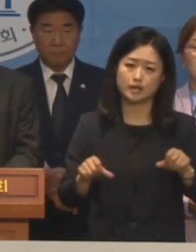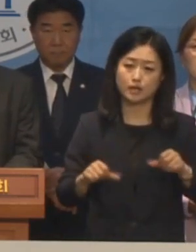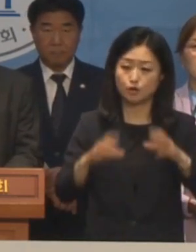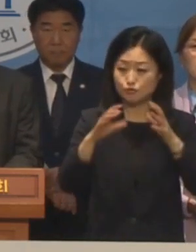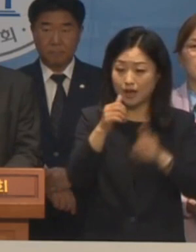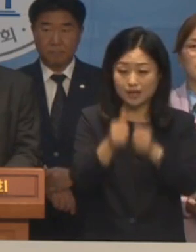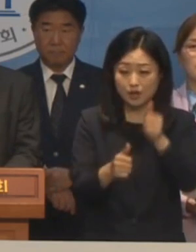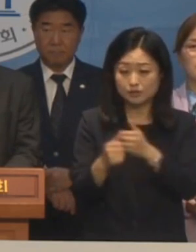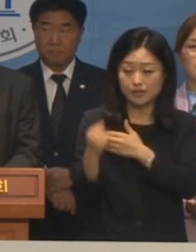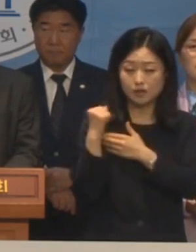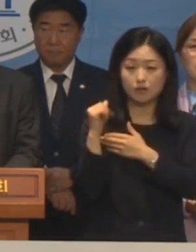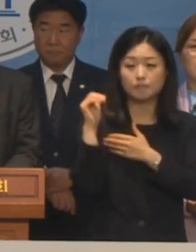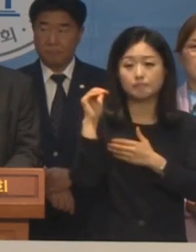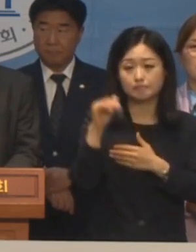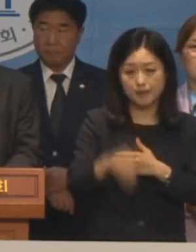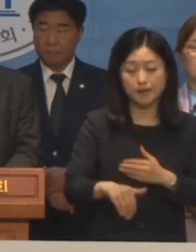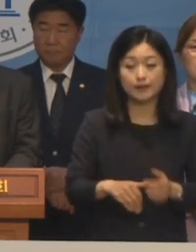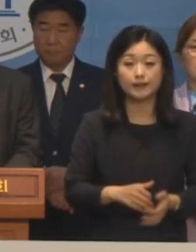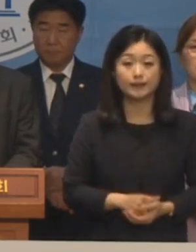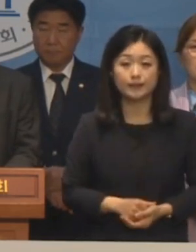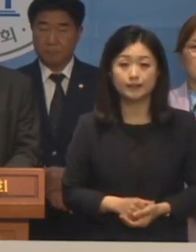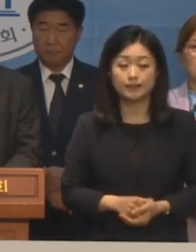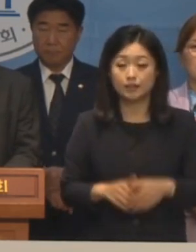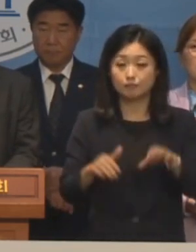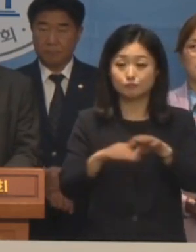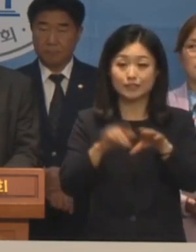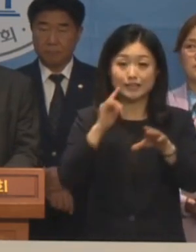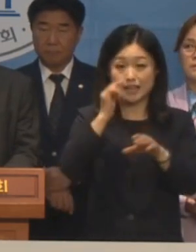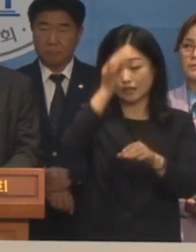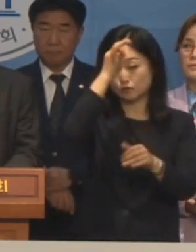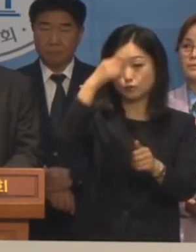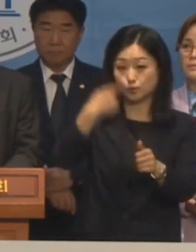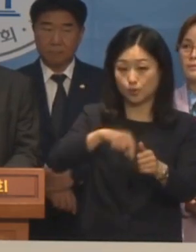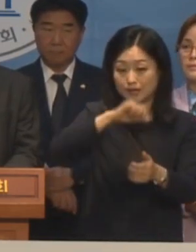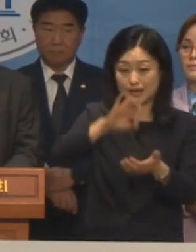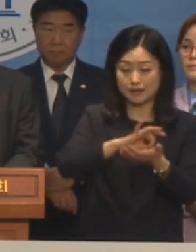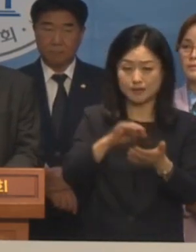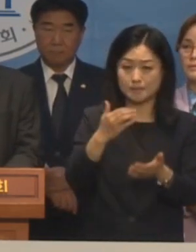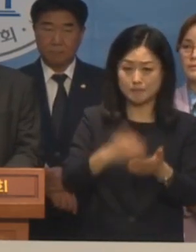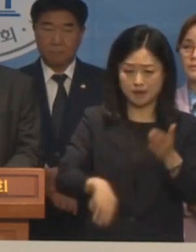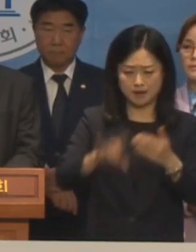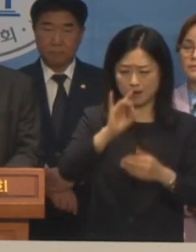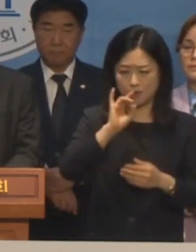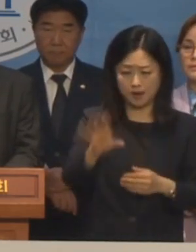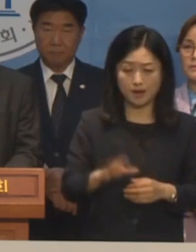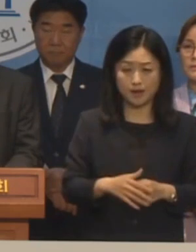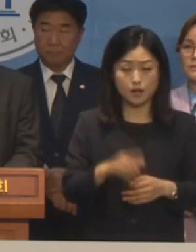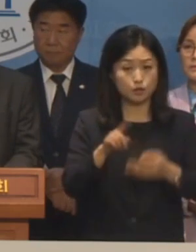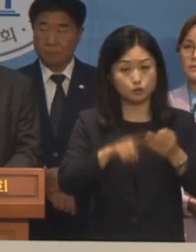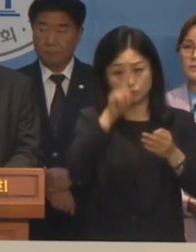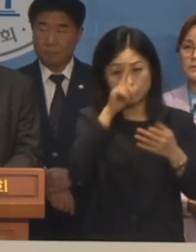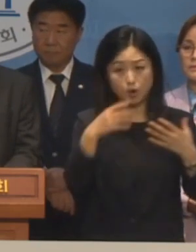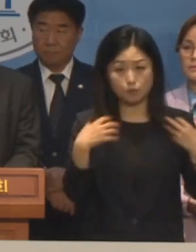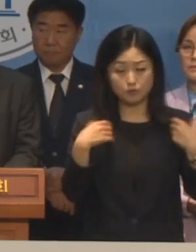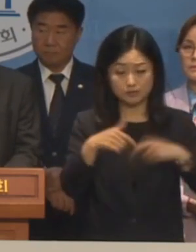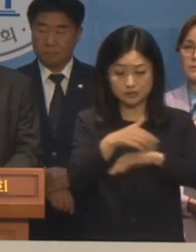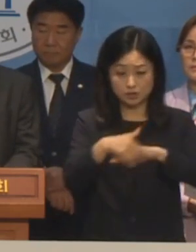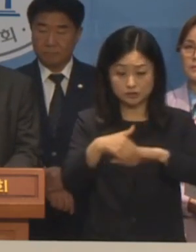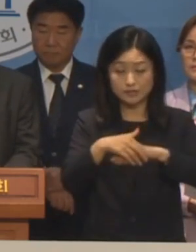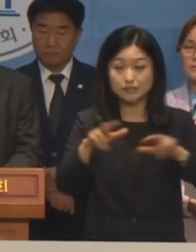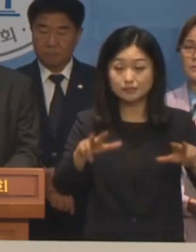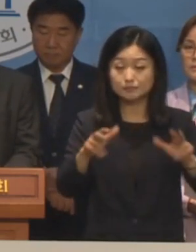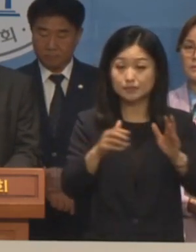막대한 지장을 미치게 될 것이다. 문화예술 교육 예산 삭감은 윤석열 정부가 정책으로